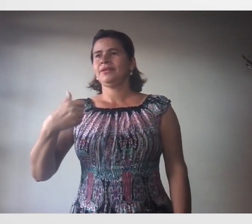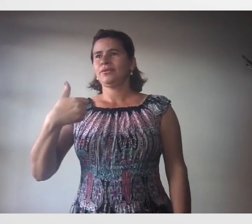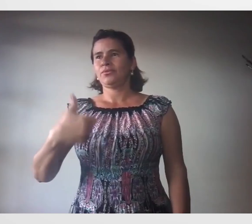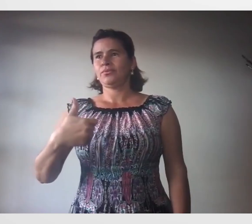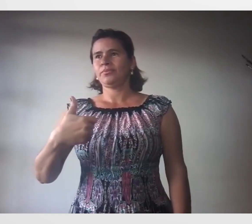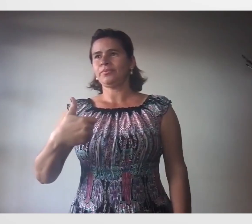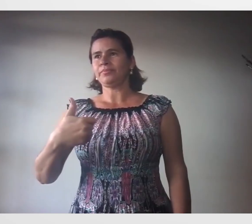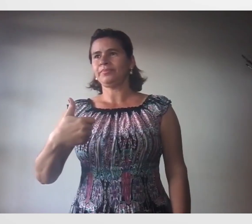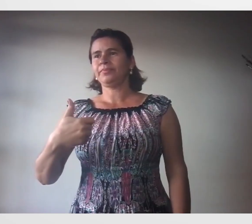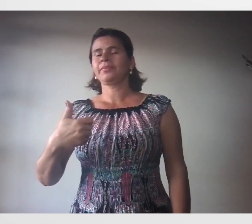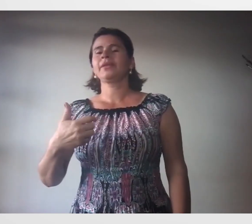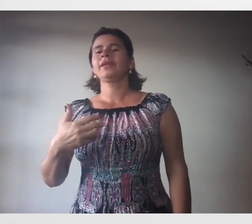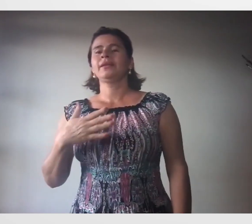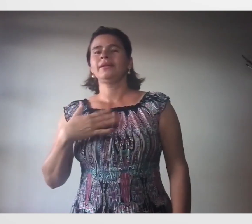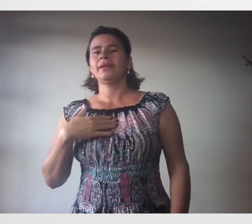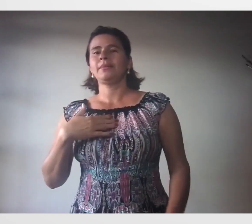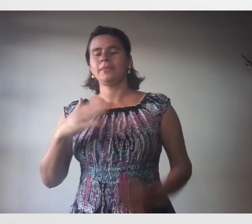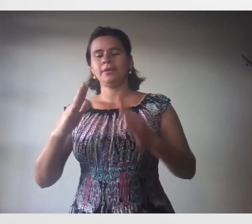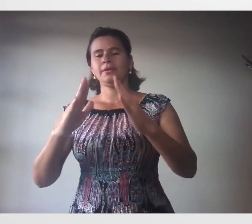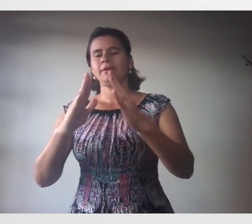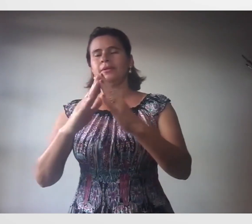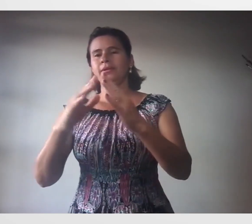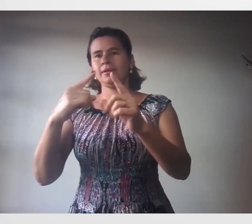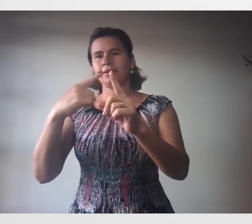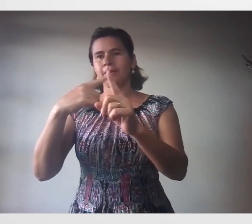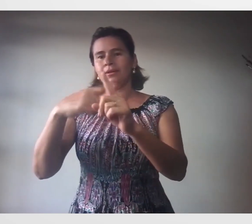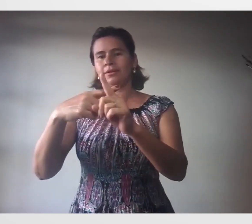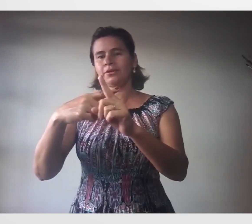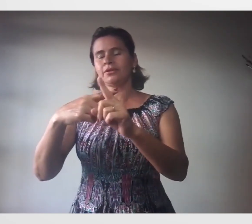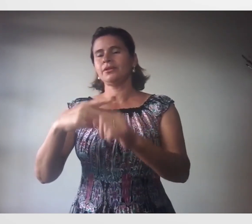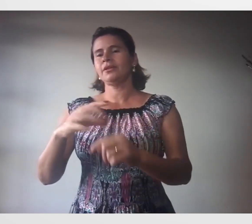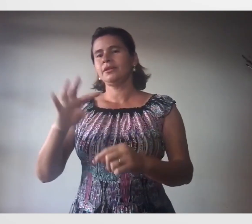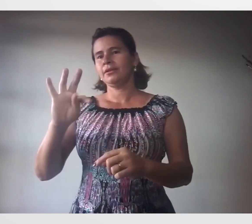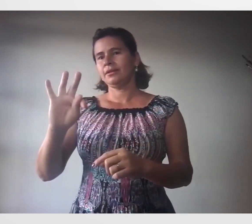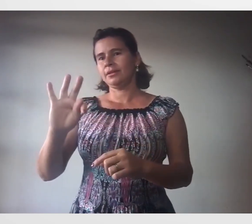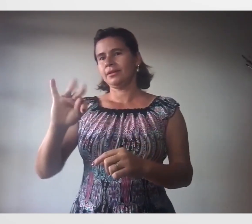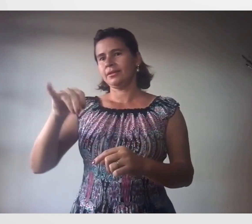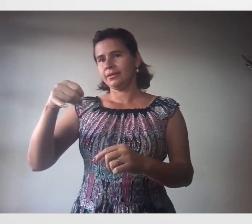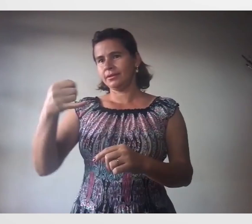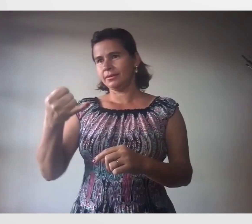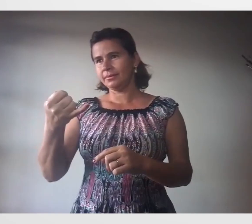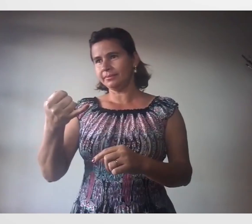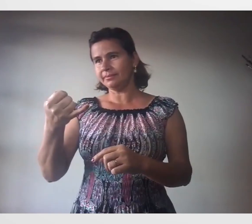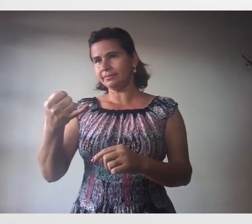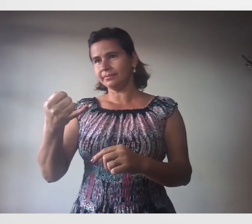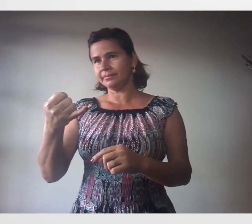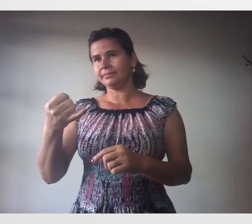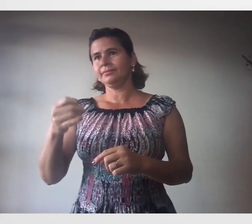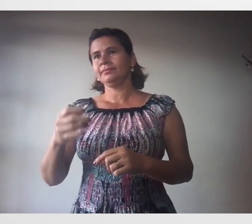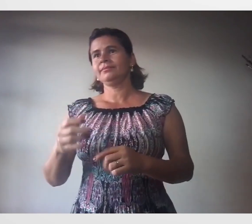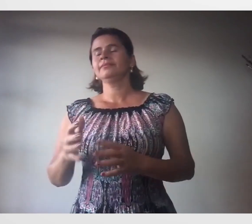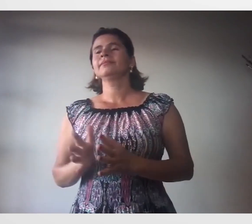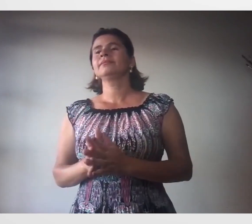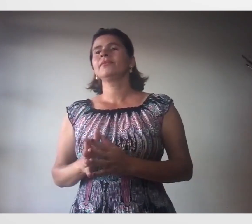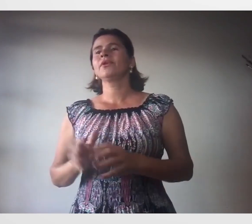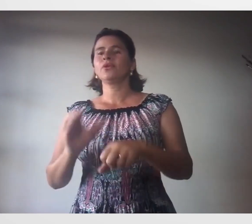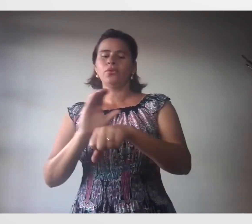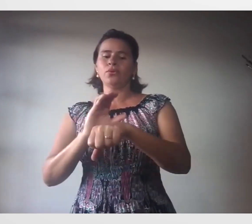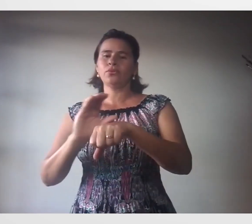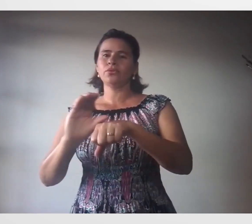ano de 2001, para ser mais exata, em uma congregação das Testemunhas de Jeová. Eu